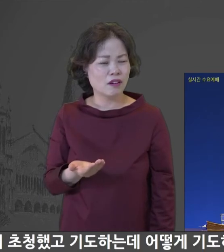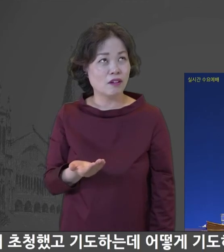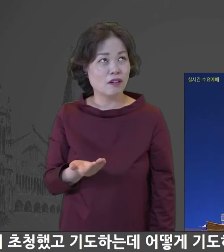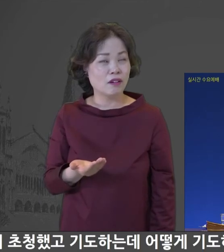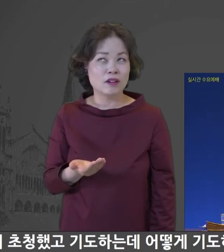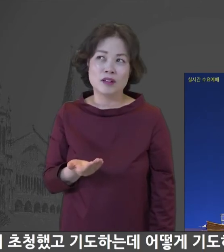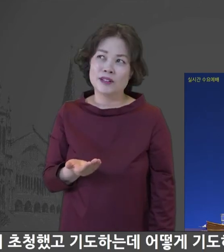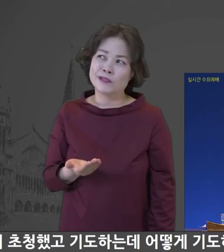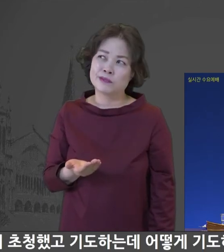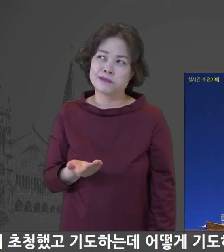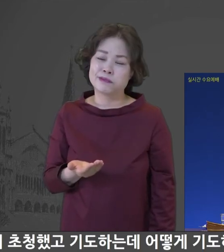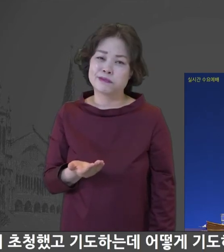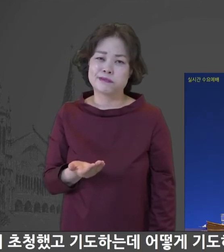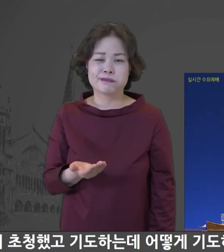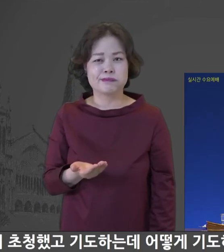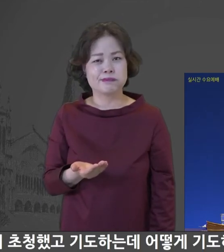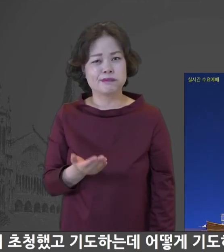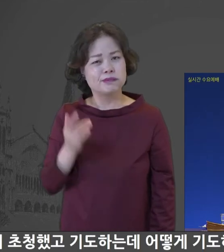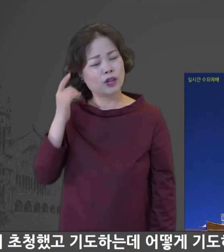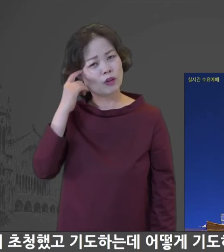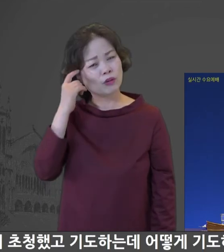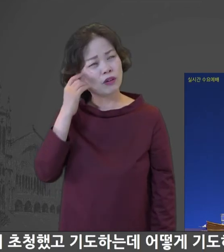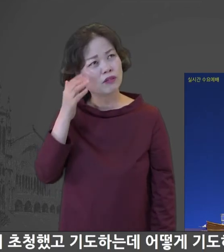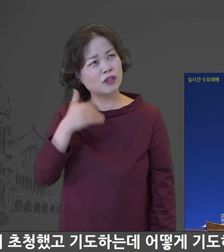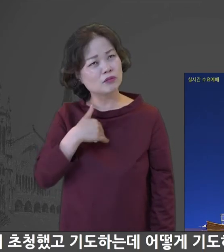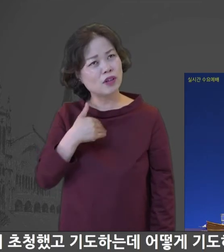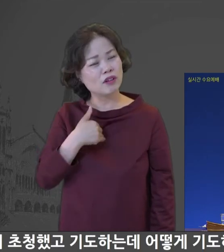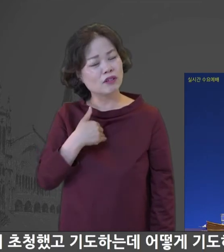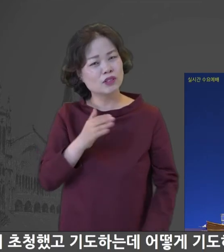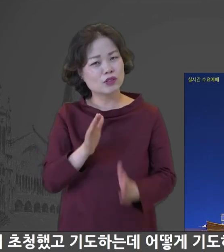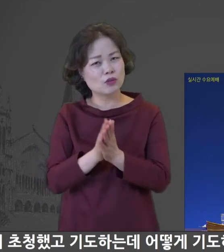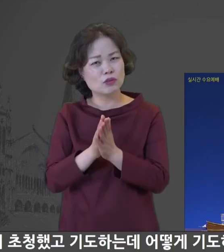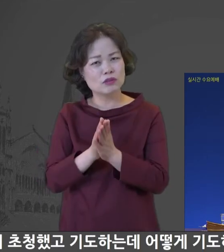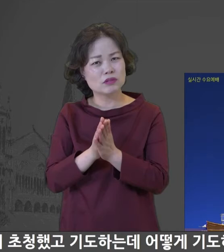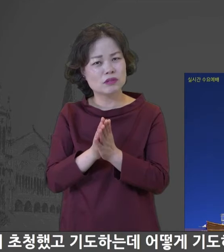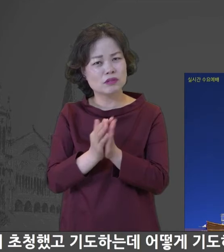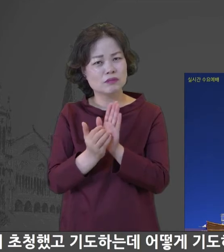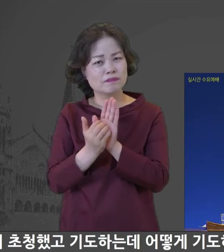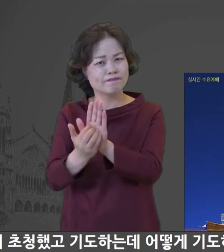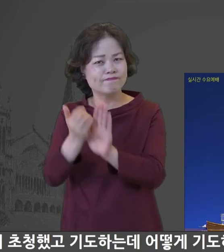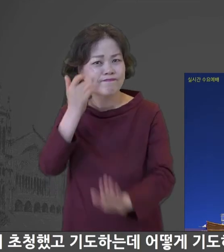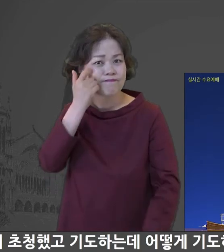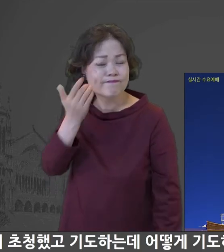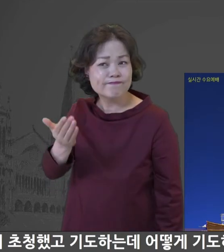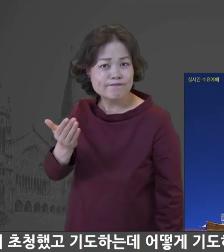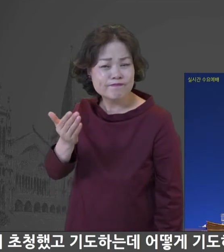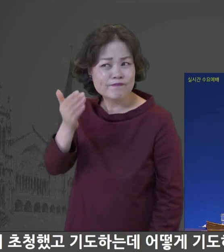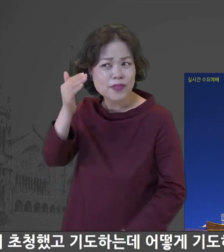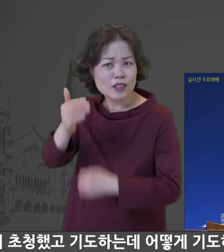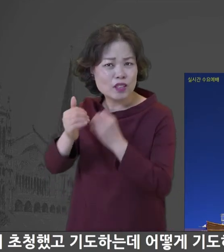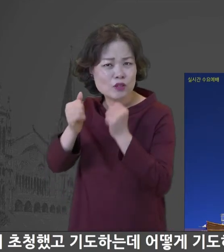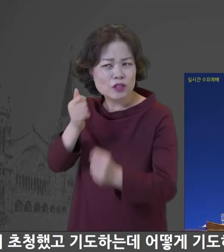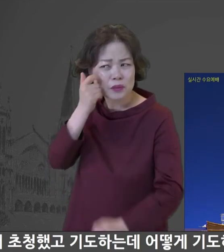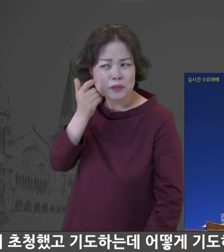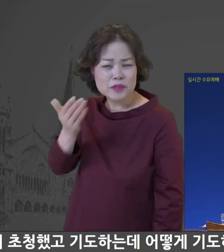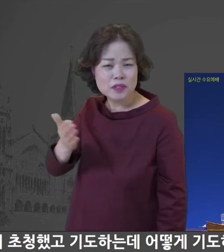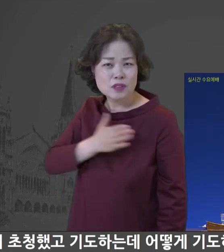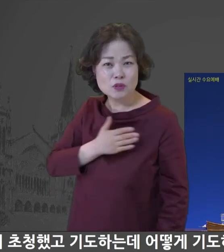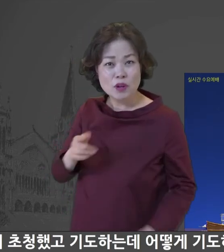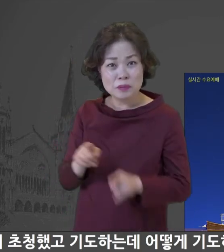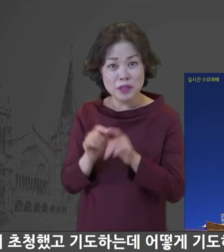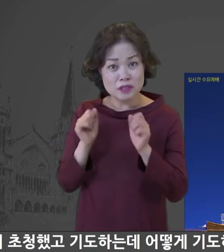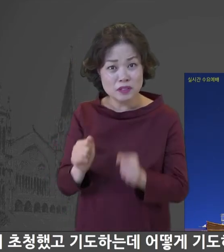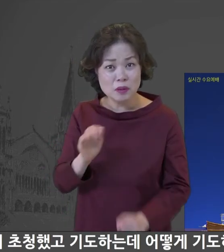하나님 왜 저의 기도는 거절하십니까? 하나님이 정말 계십니까? 하나님 저와 함께